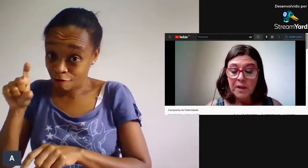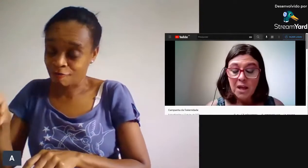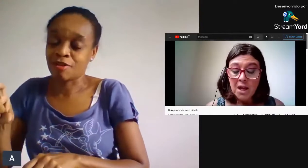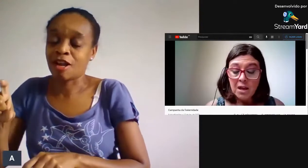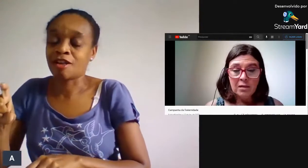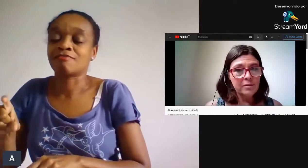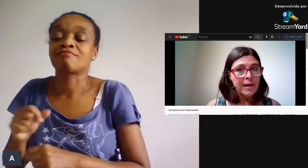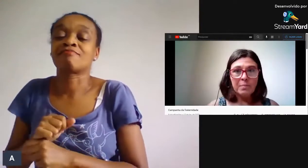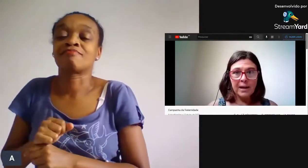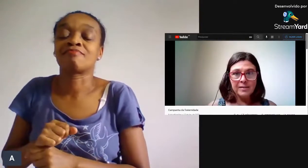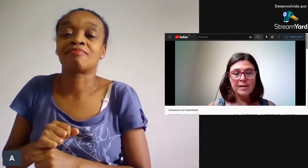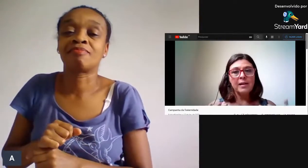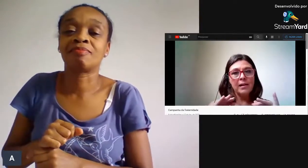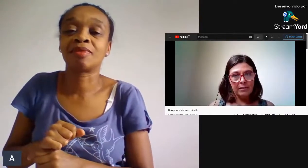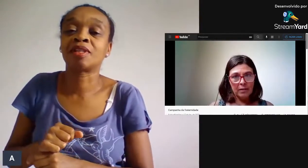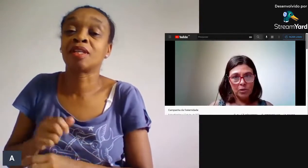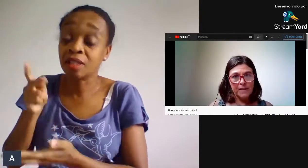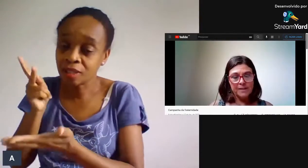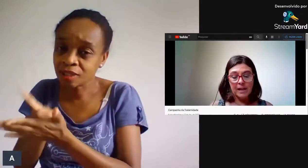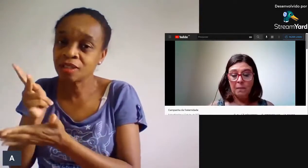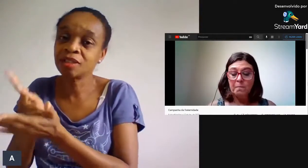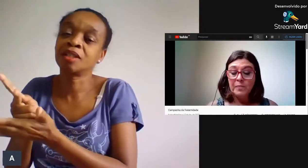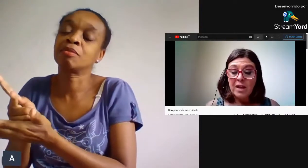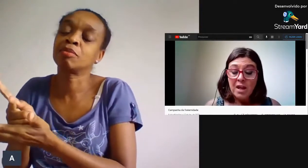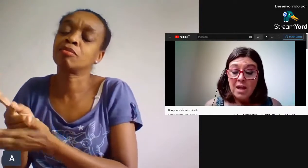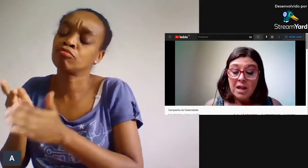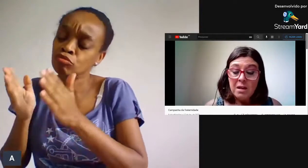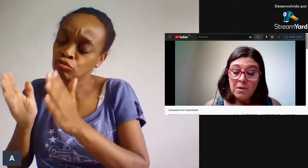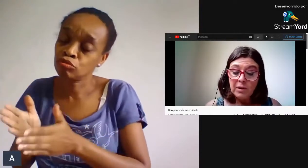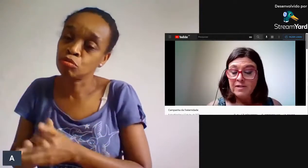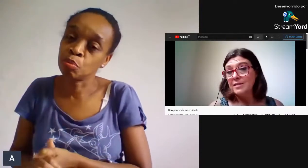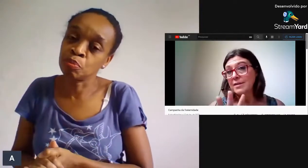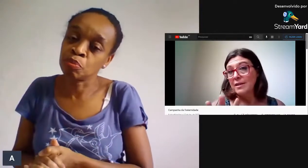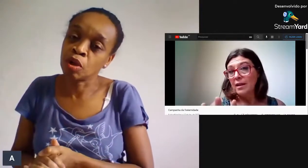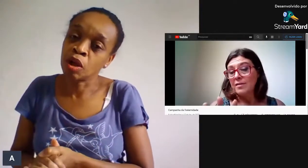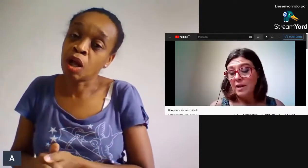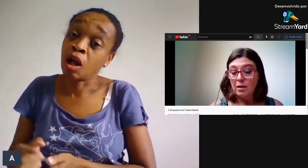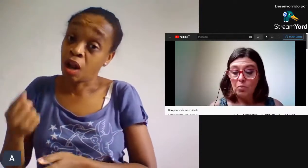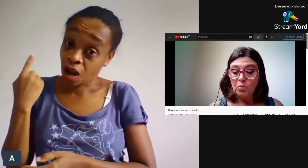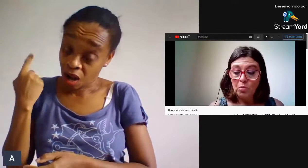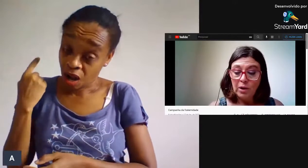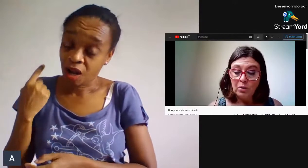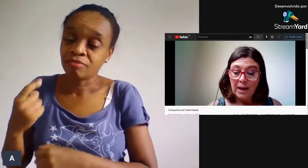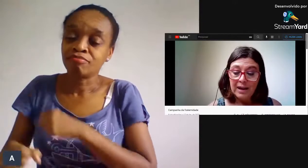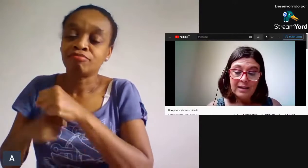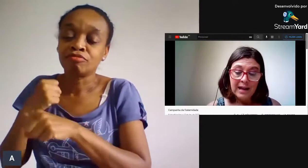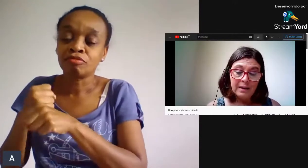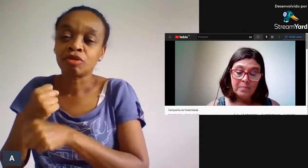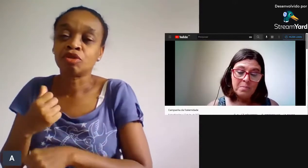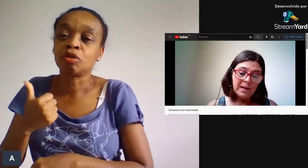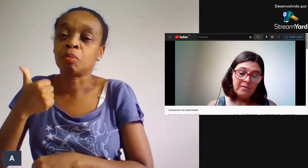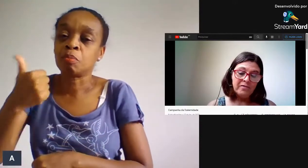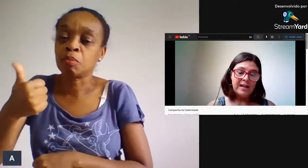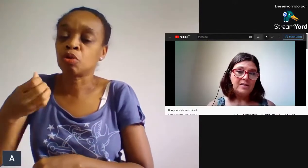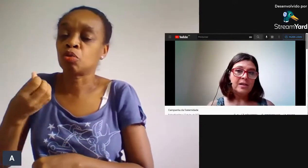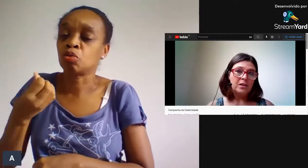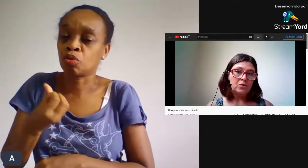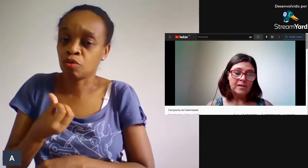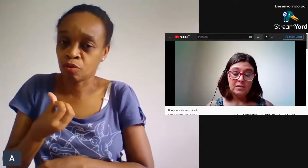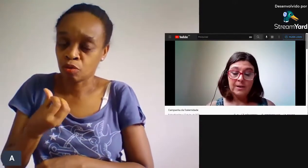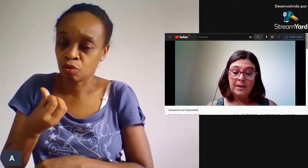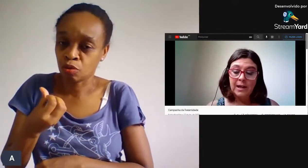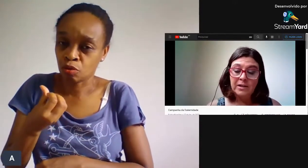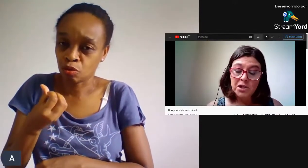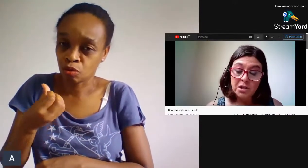tema. Sempre assim e até hoje é assim. E em 1965, quando ainda era a primeira fase